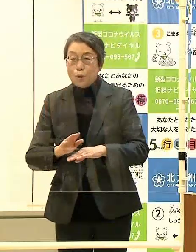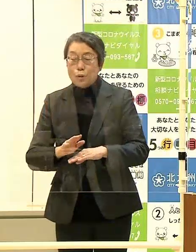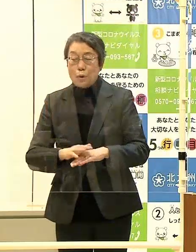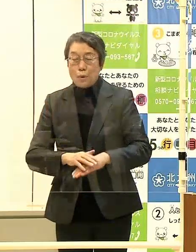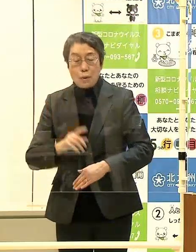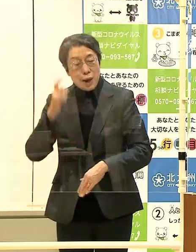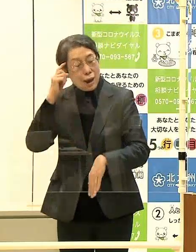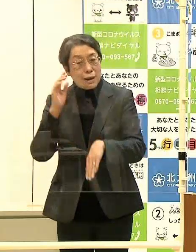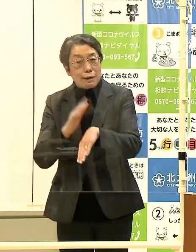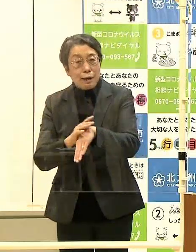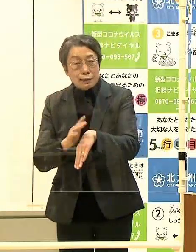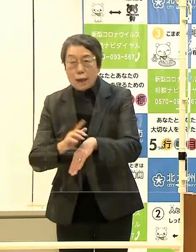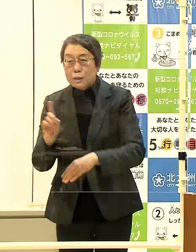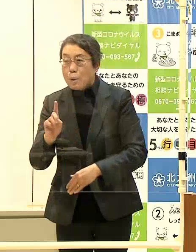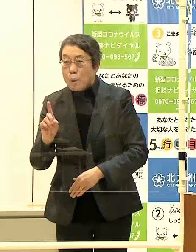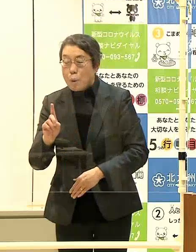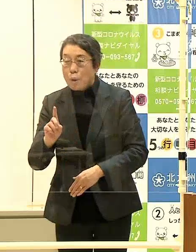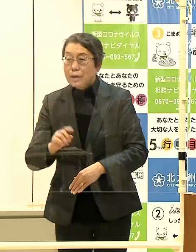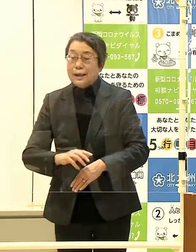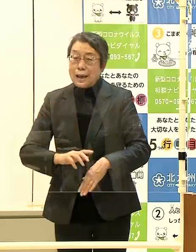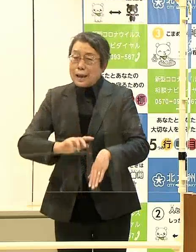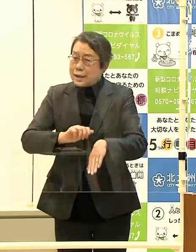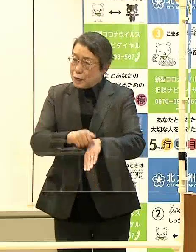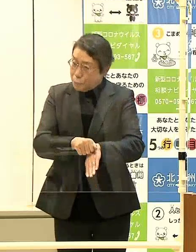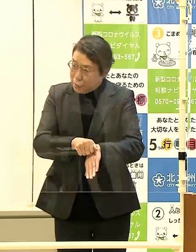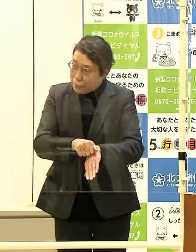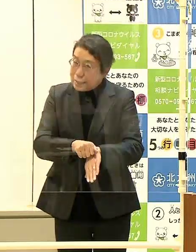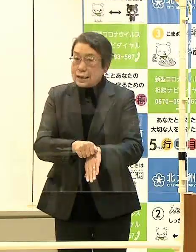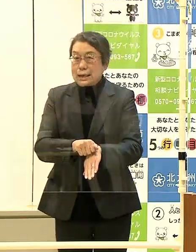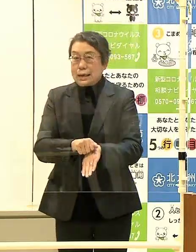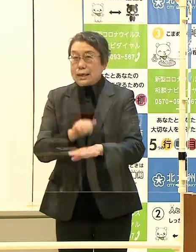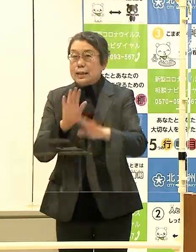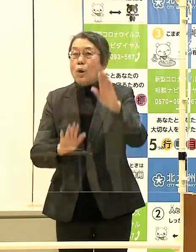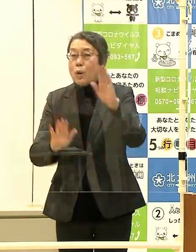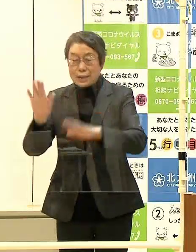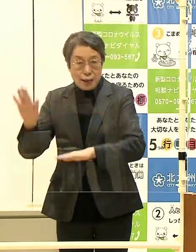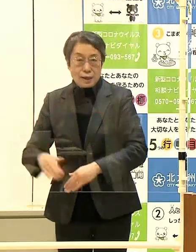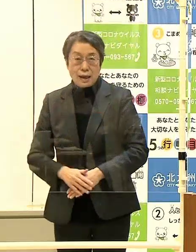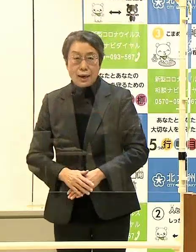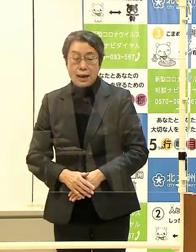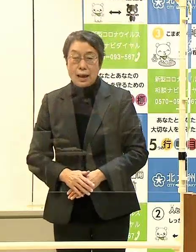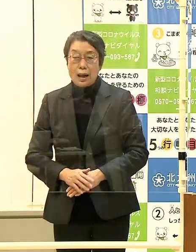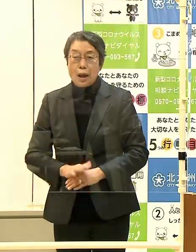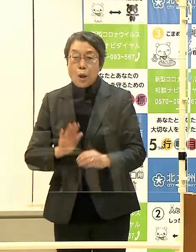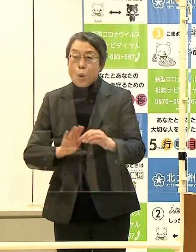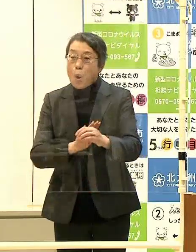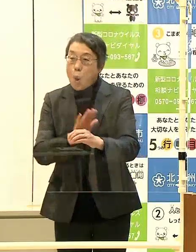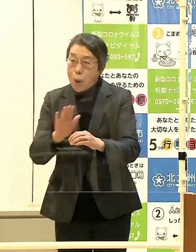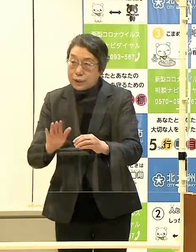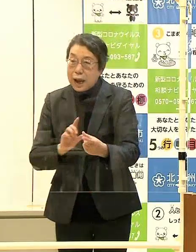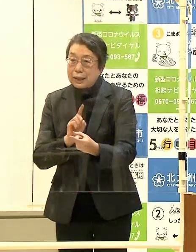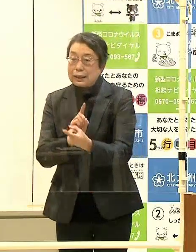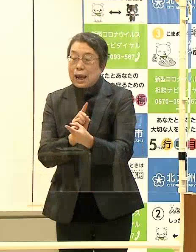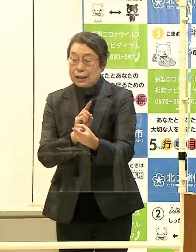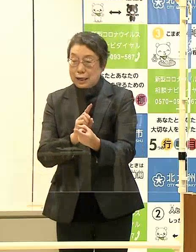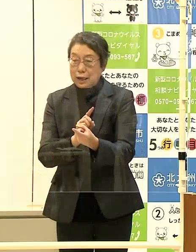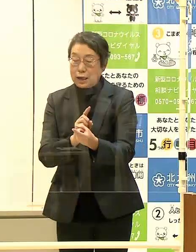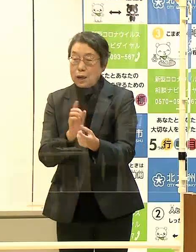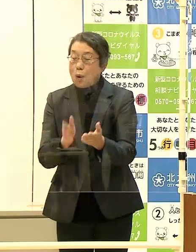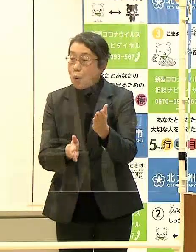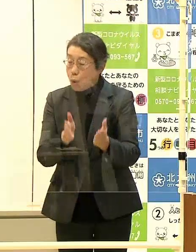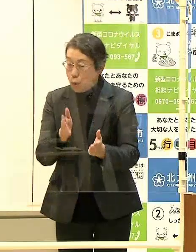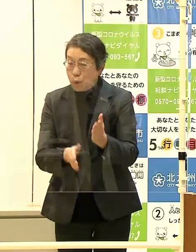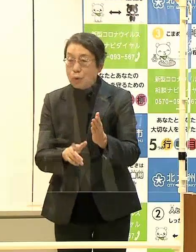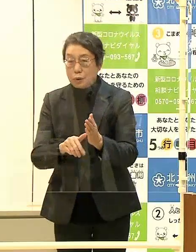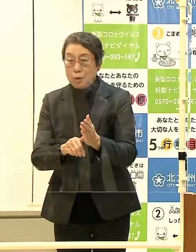大変に厳しい状況に置かれているという新型コロナ対応の最も重要な各